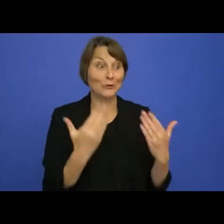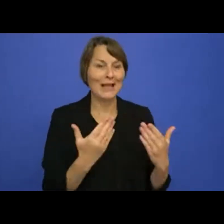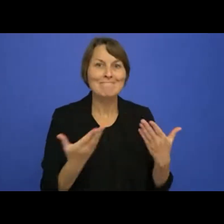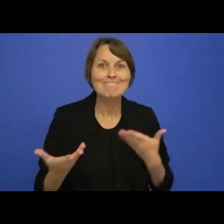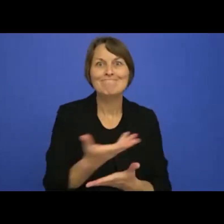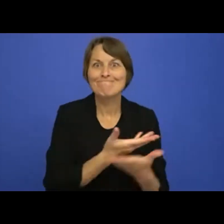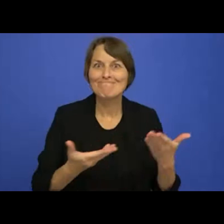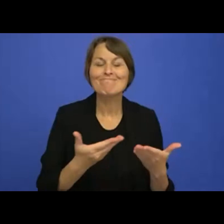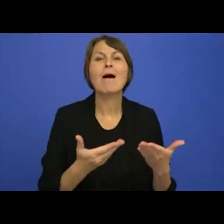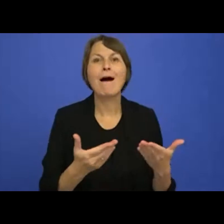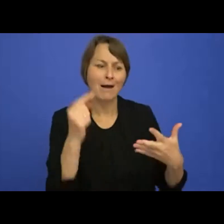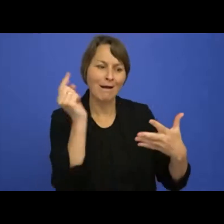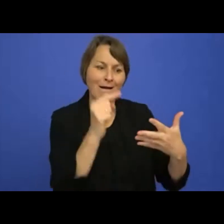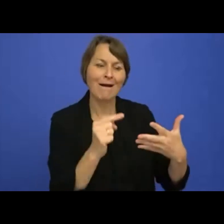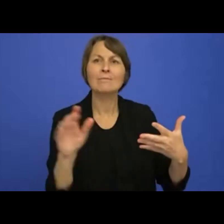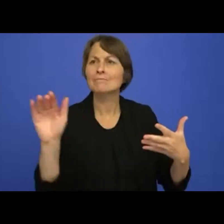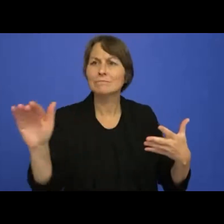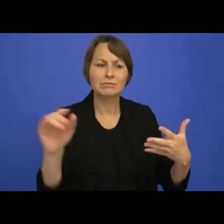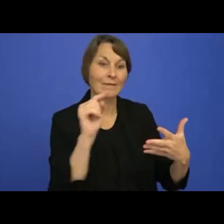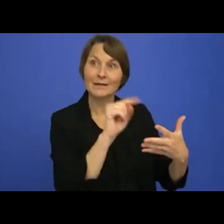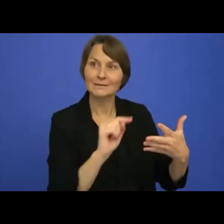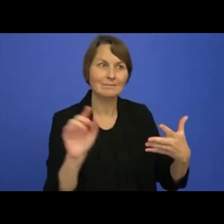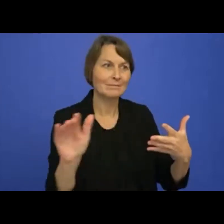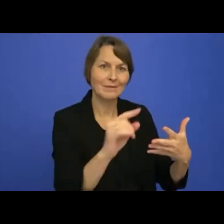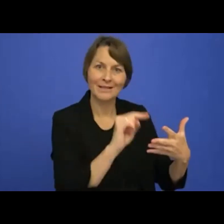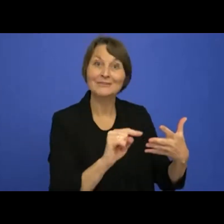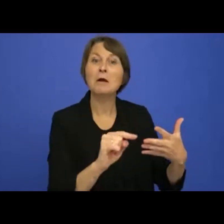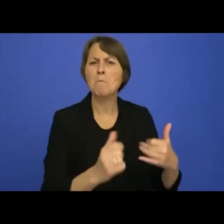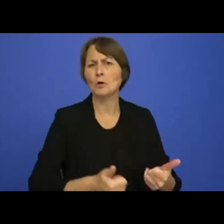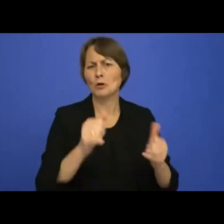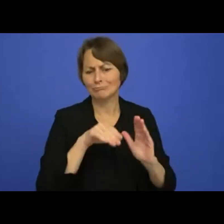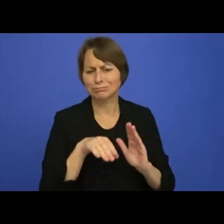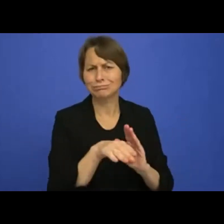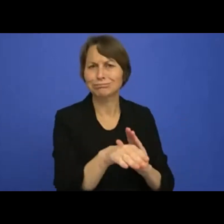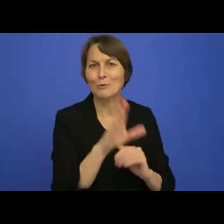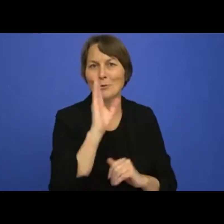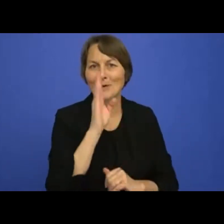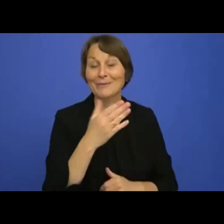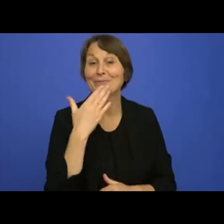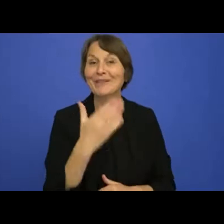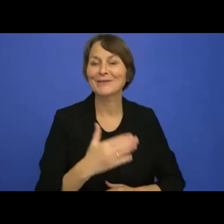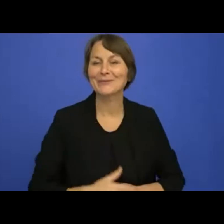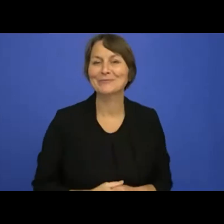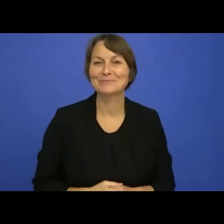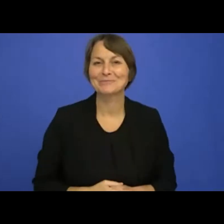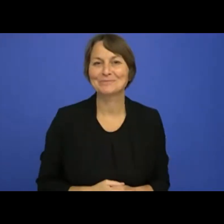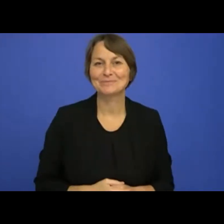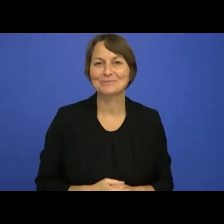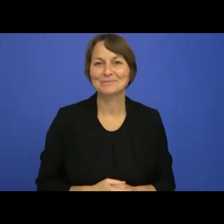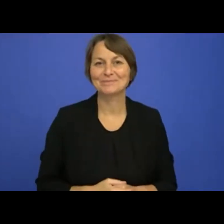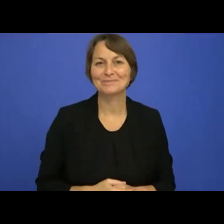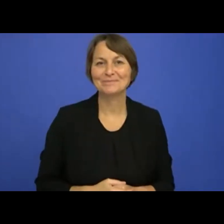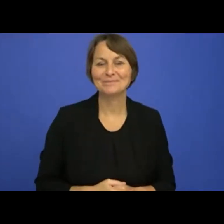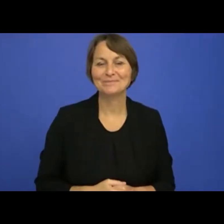pas. J'attends avec impatience le débat d'aujourd'hui pour justement faire en sorte que nous progressions tous ensemble dans la bonne direction.